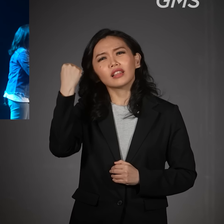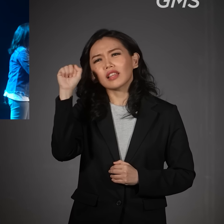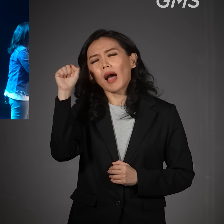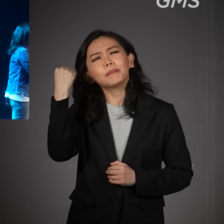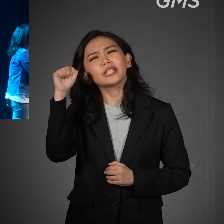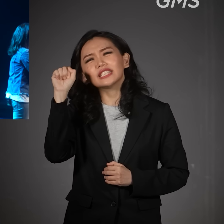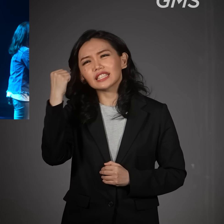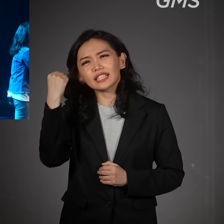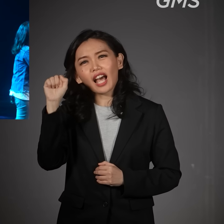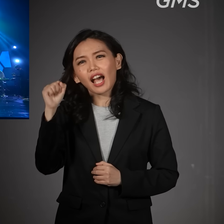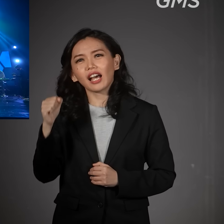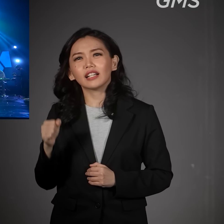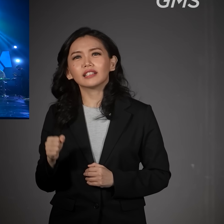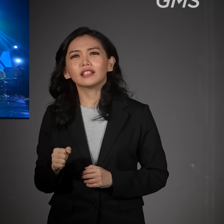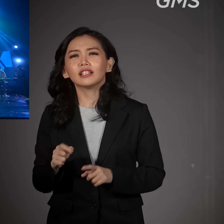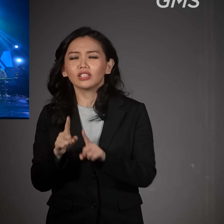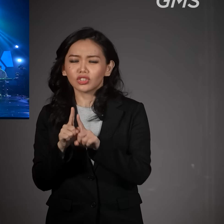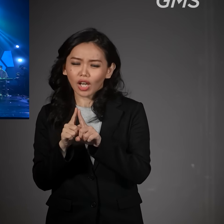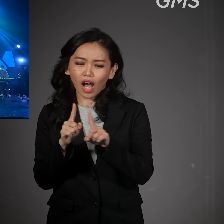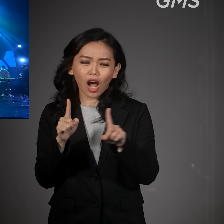mampu